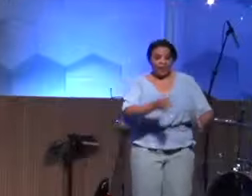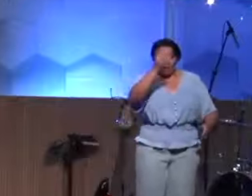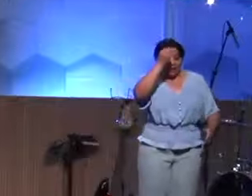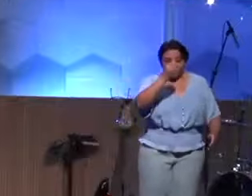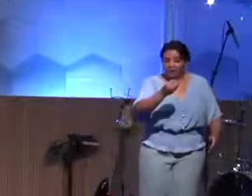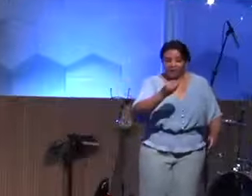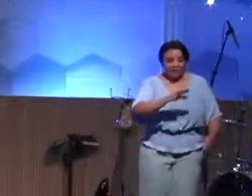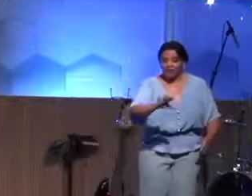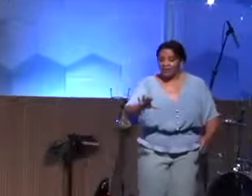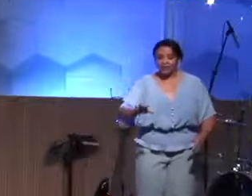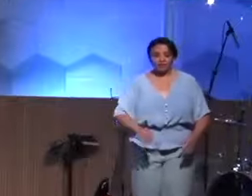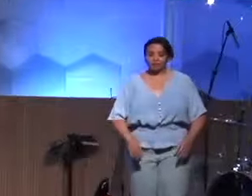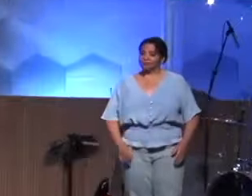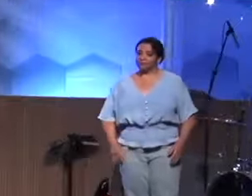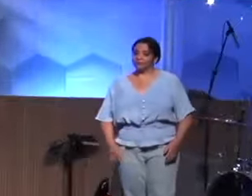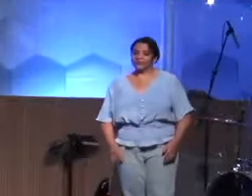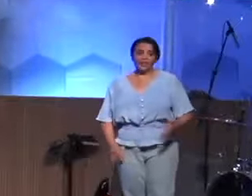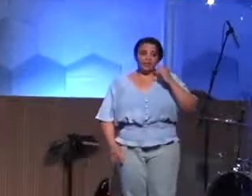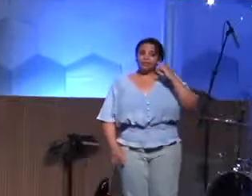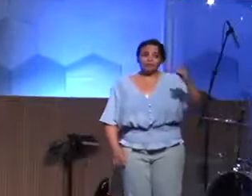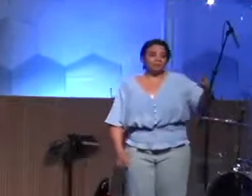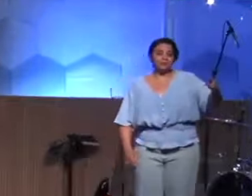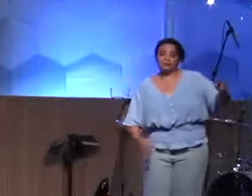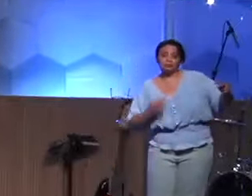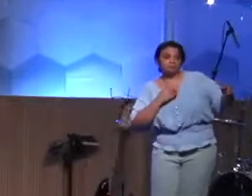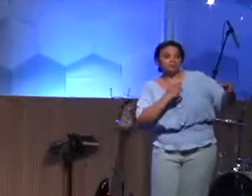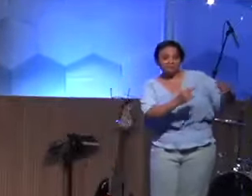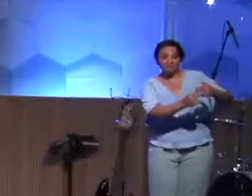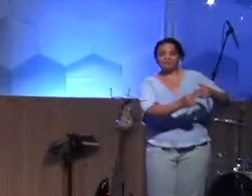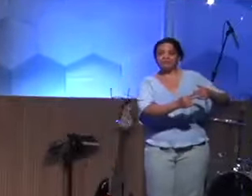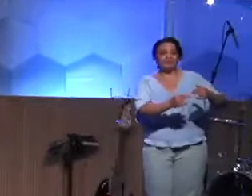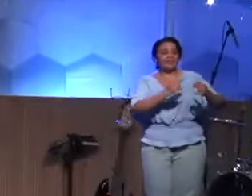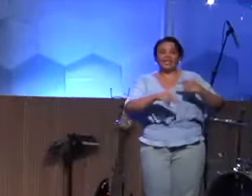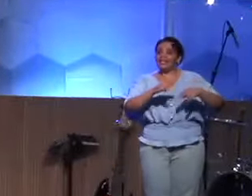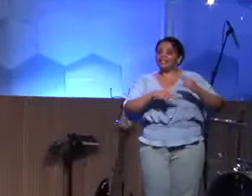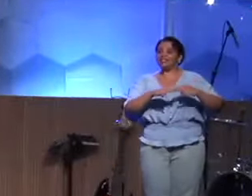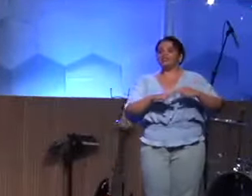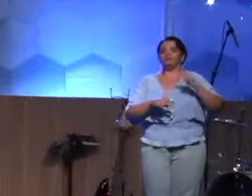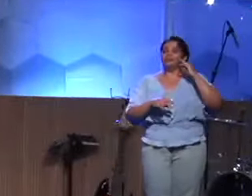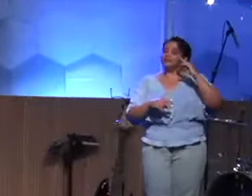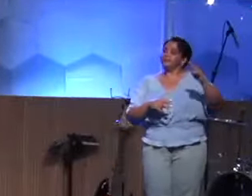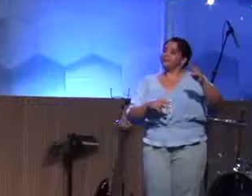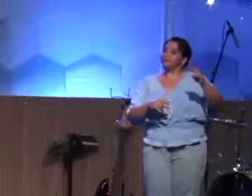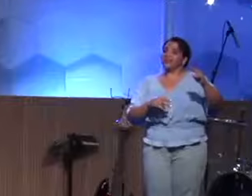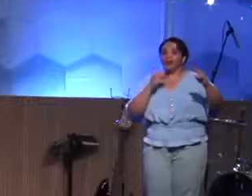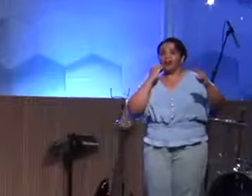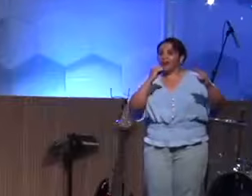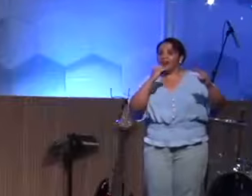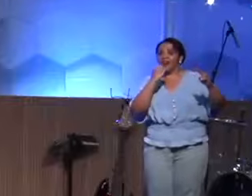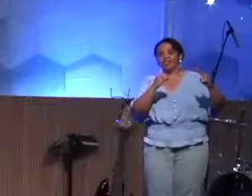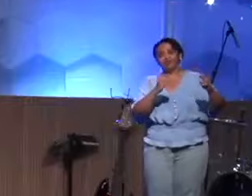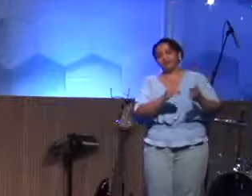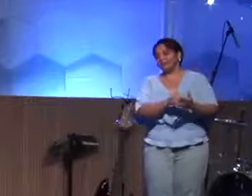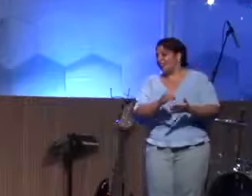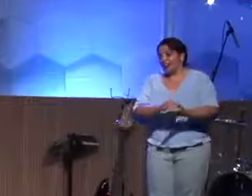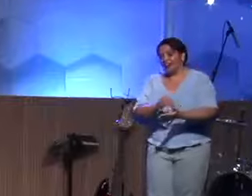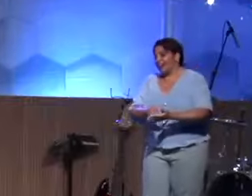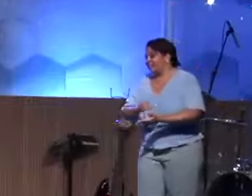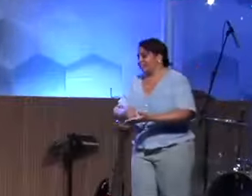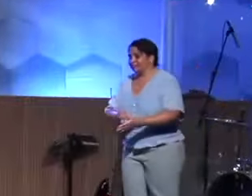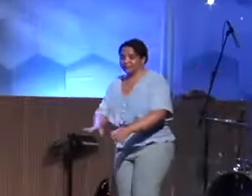própria casa e muitas vezes são dizimistas mas ainda assim passam por dificuldades financeiras